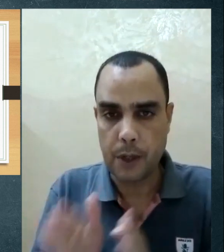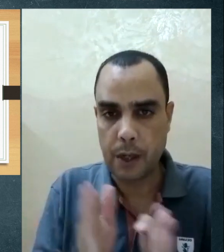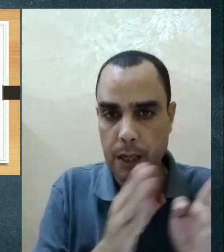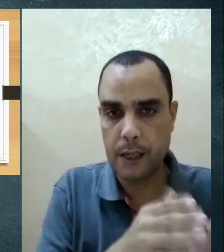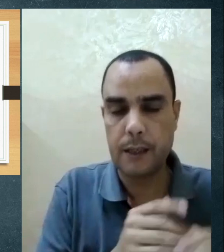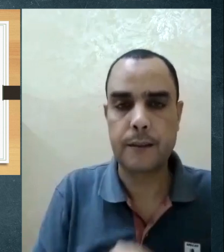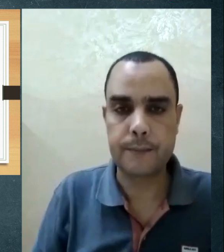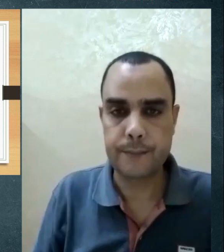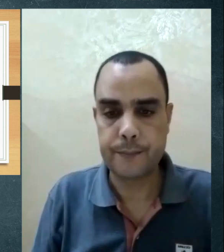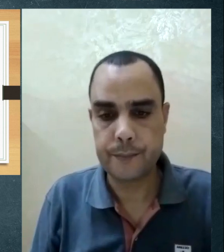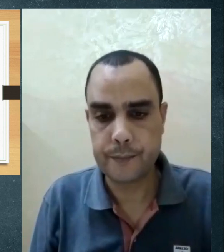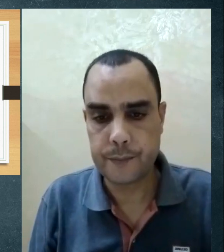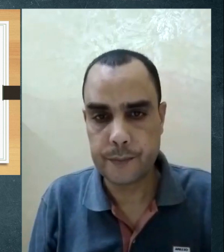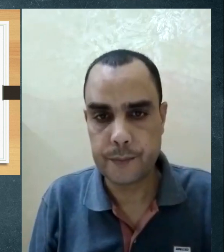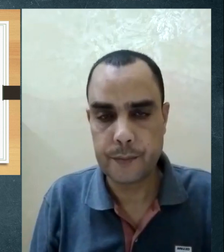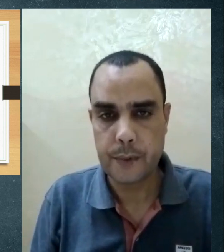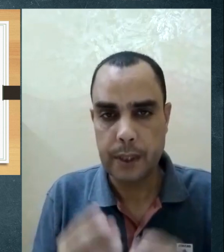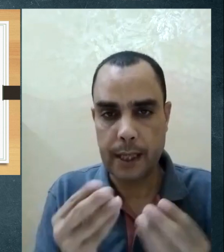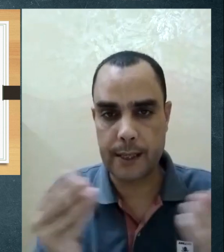بمراحل